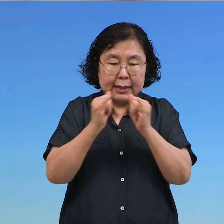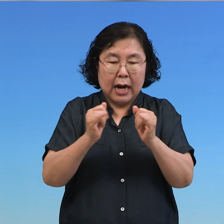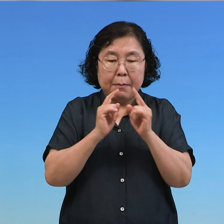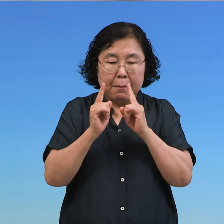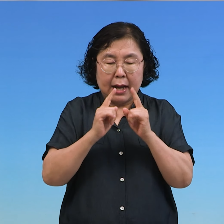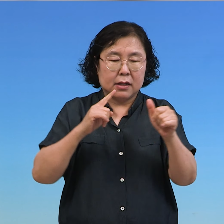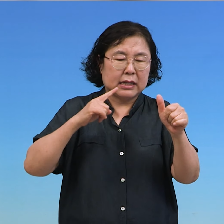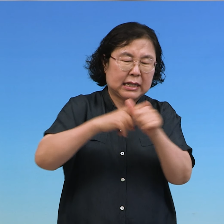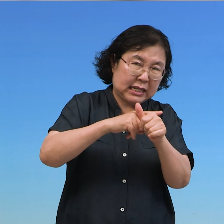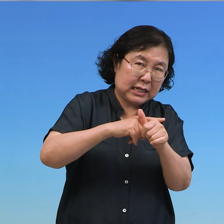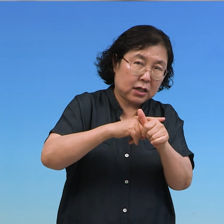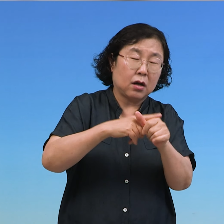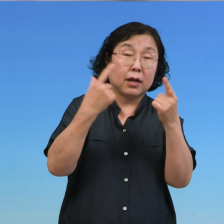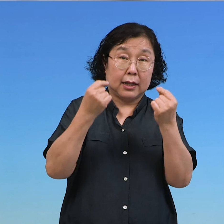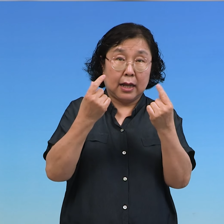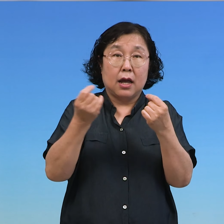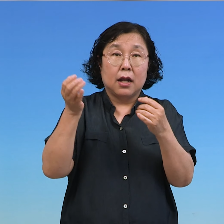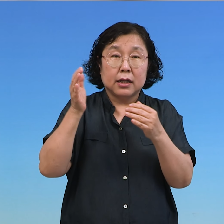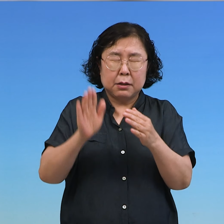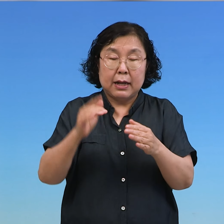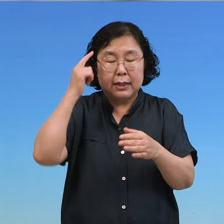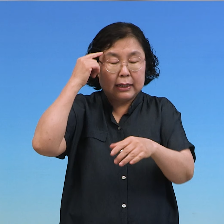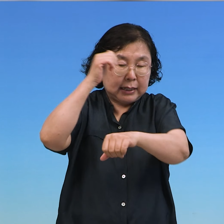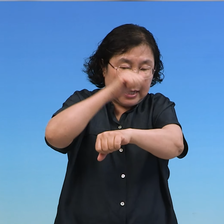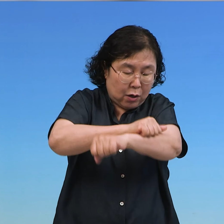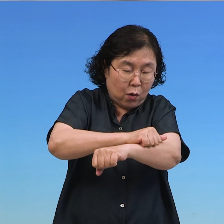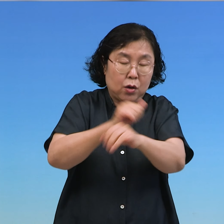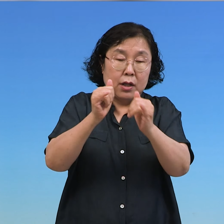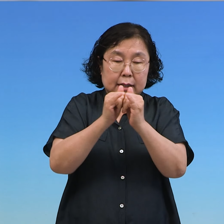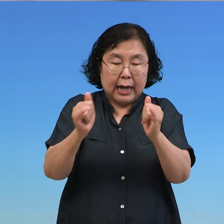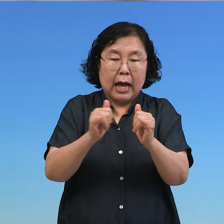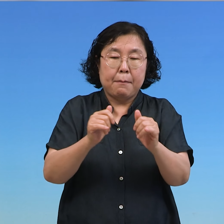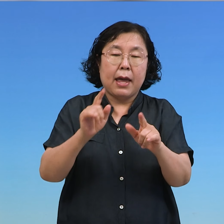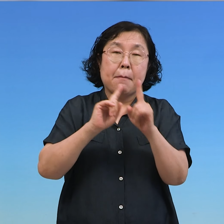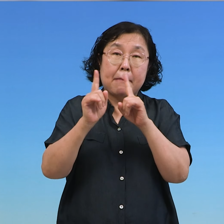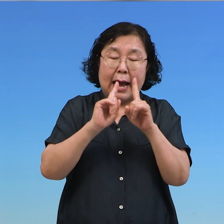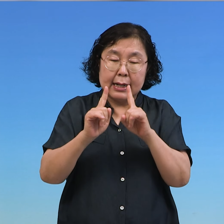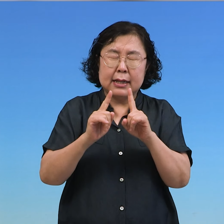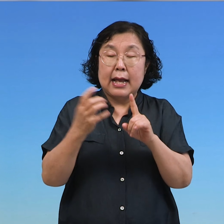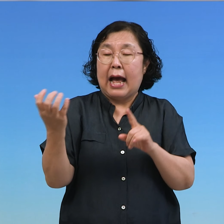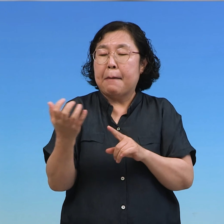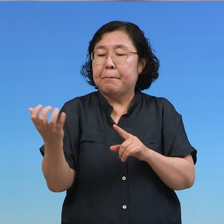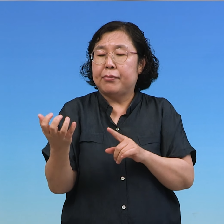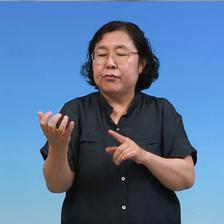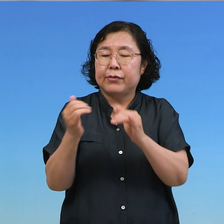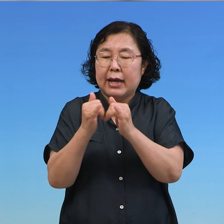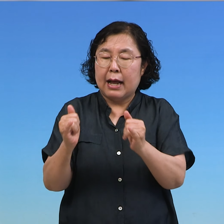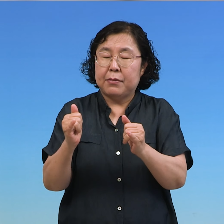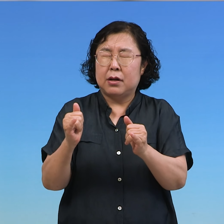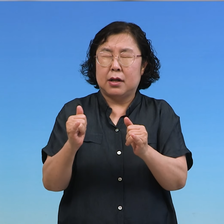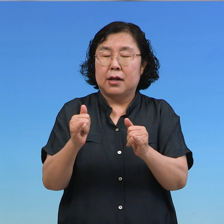비수 같아도 지혜로운 사람의 말은 아픈 곳을 낮게 하는 약효가 흐름되는 거예요